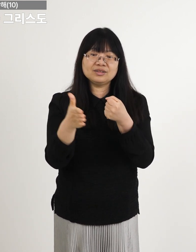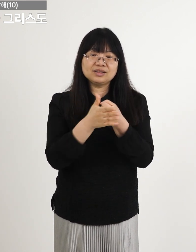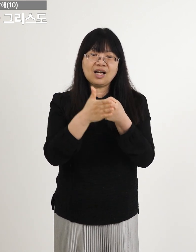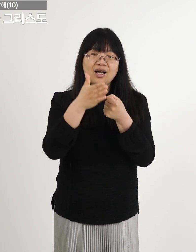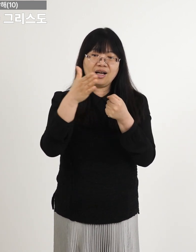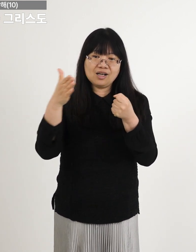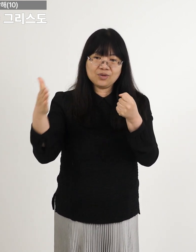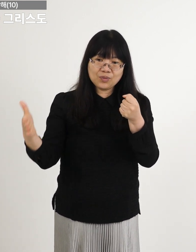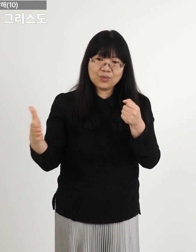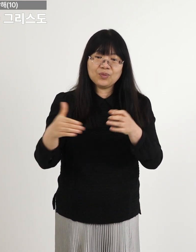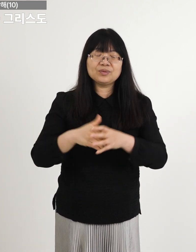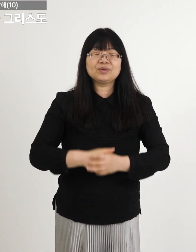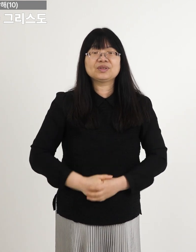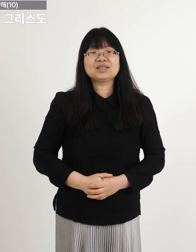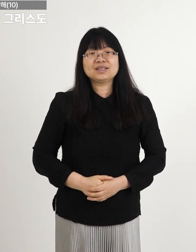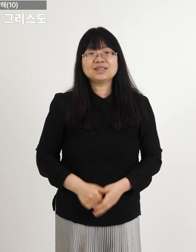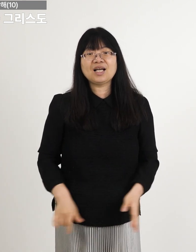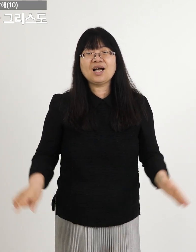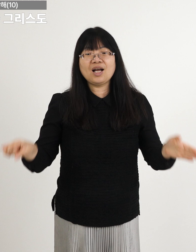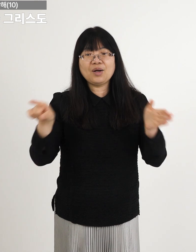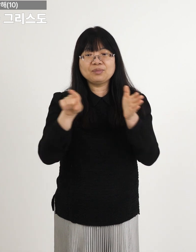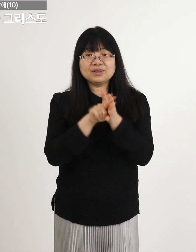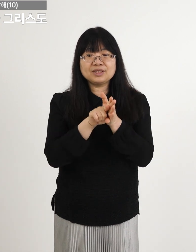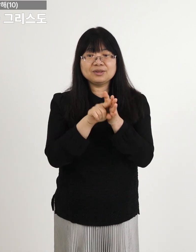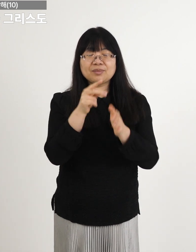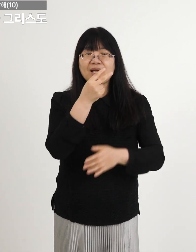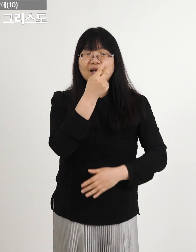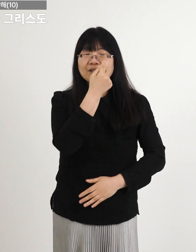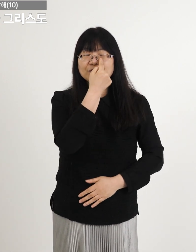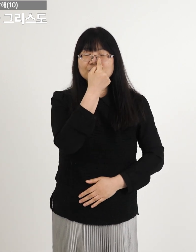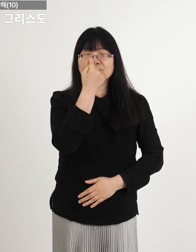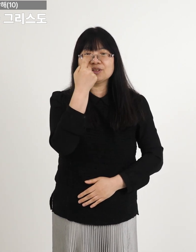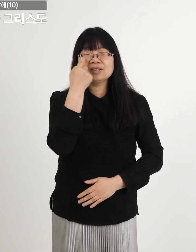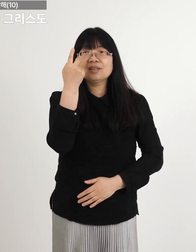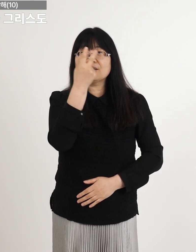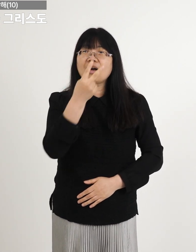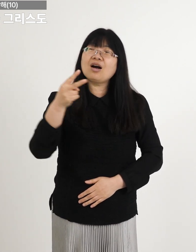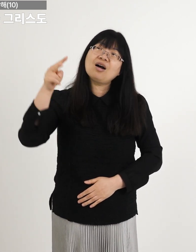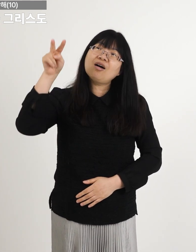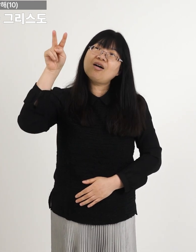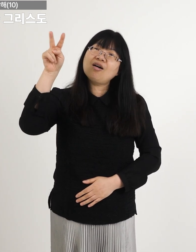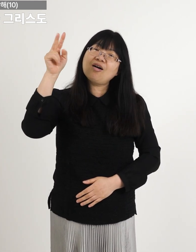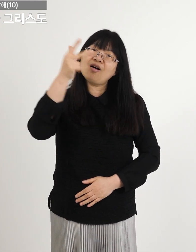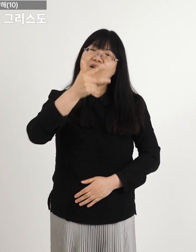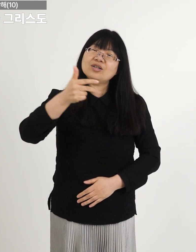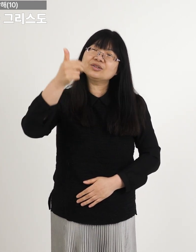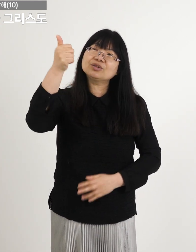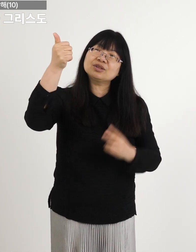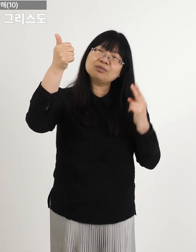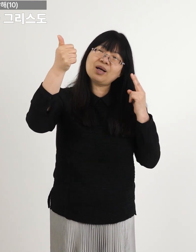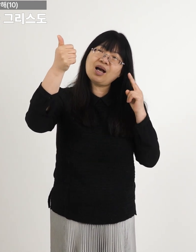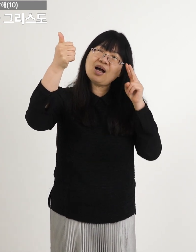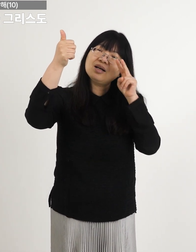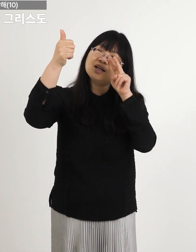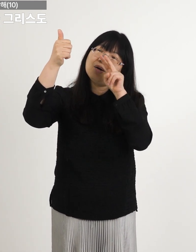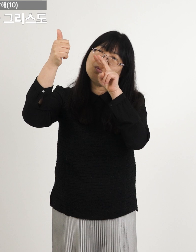확정되어 싸우리. 믿음에 흔들어